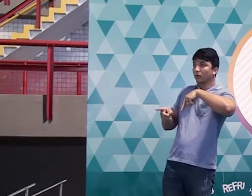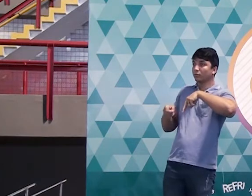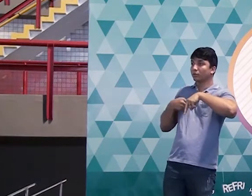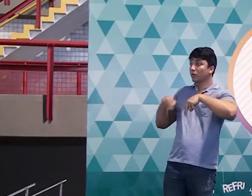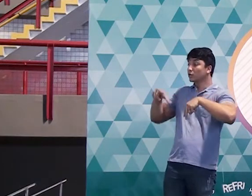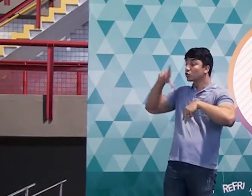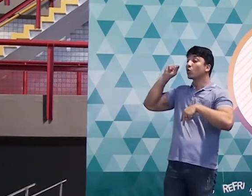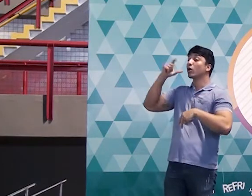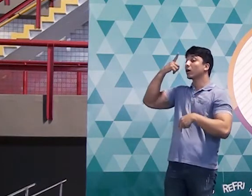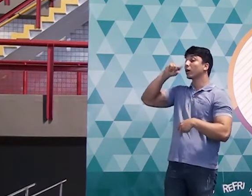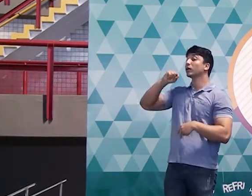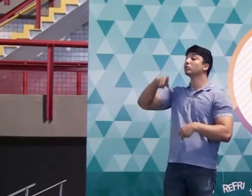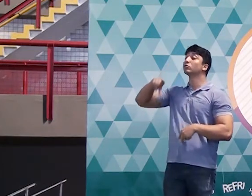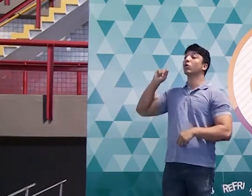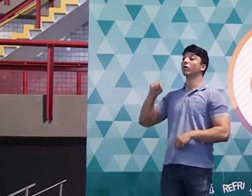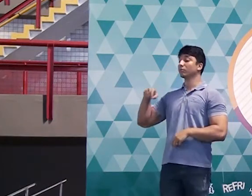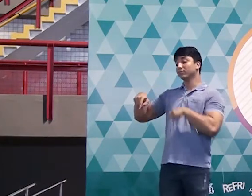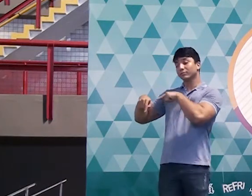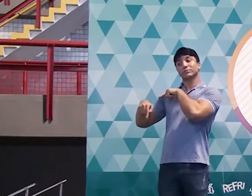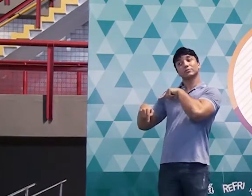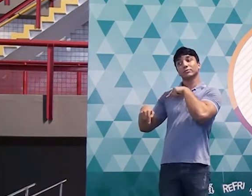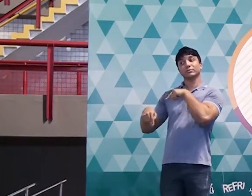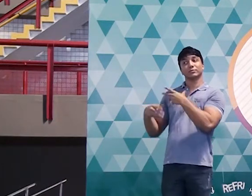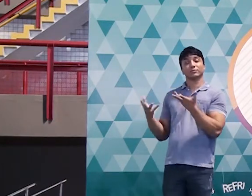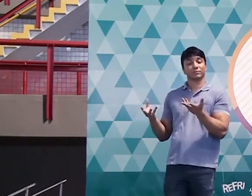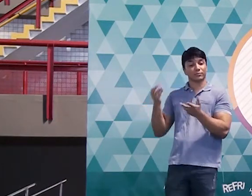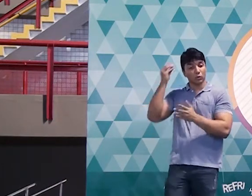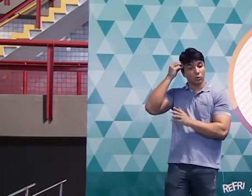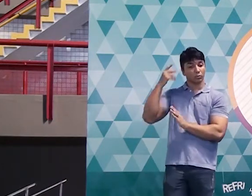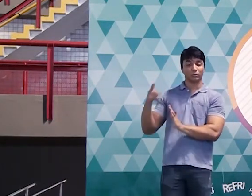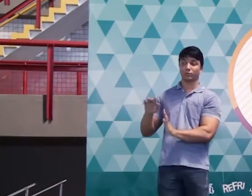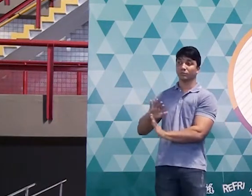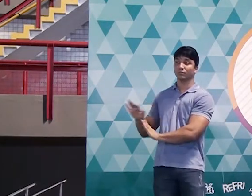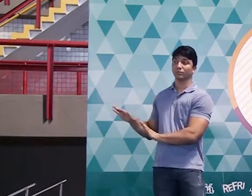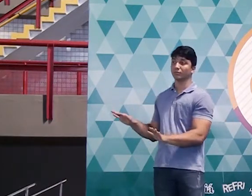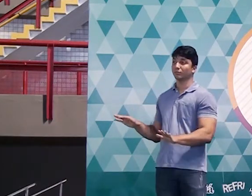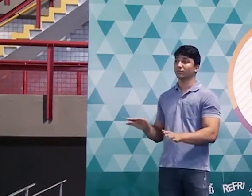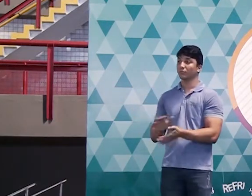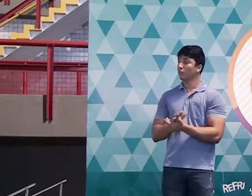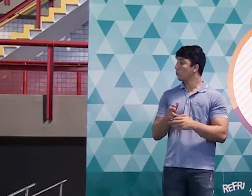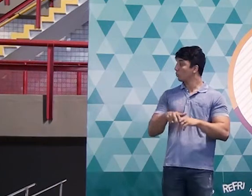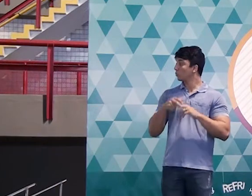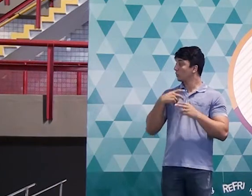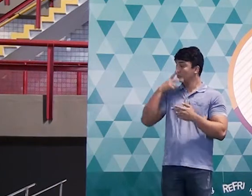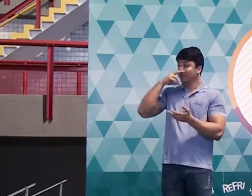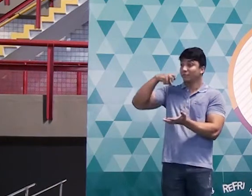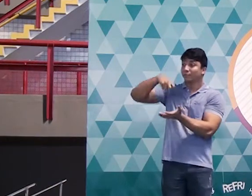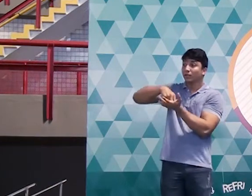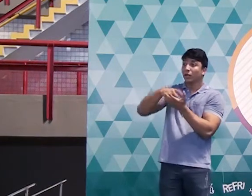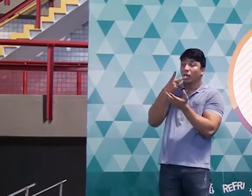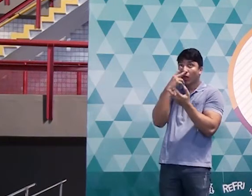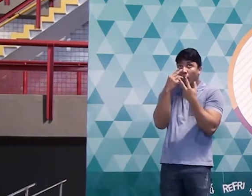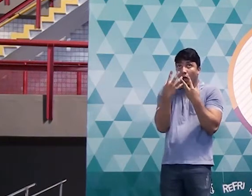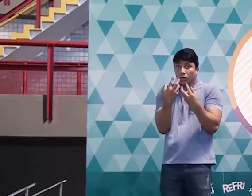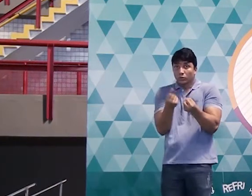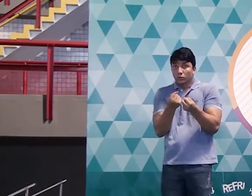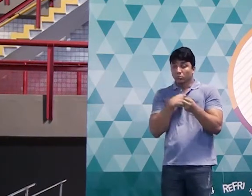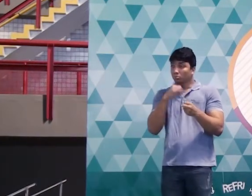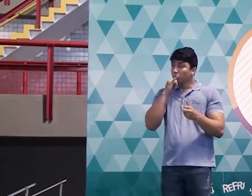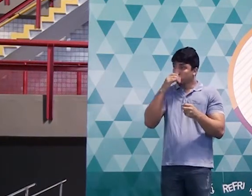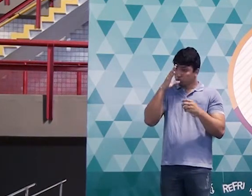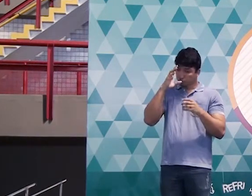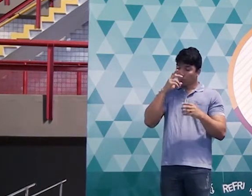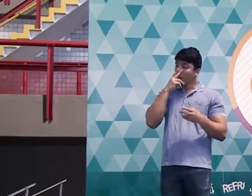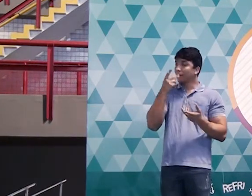escolha própria. Então ficar de joelho é um ato de submissão.